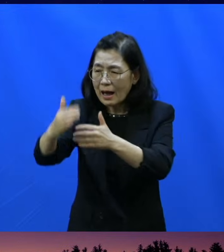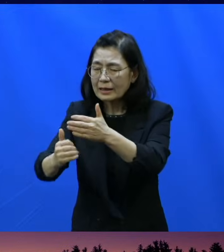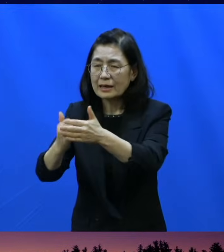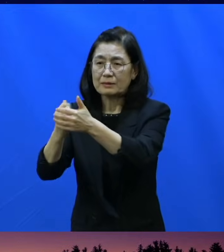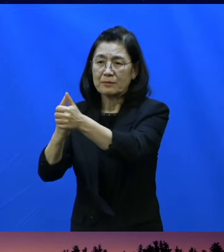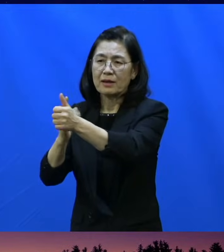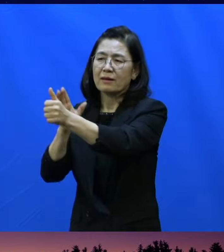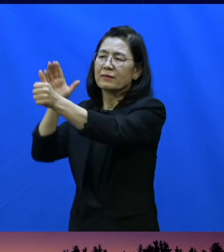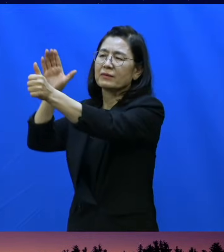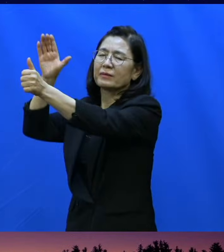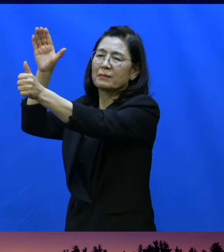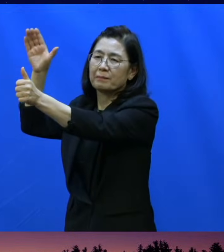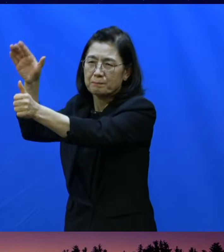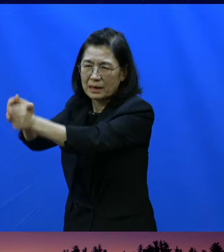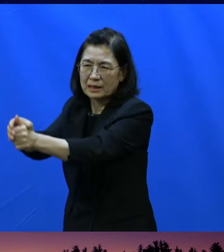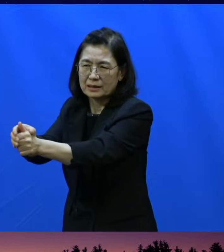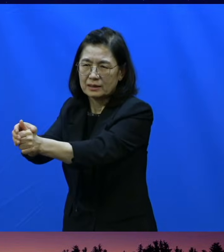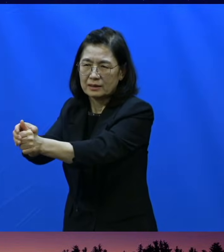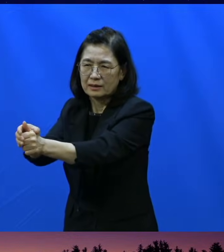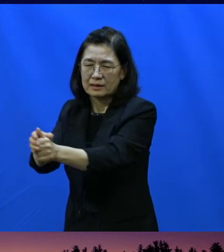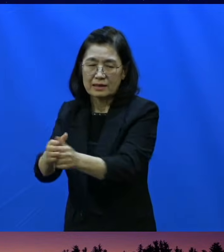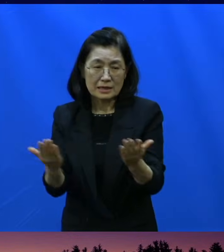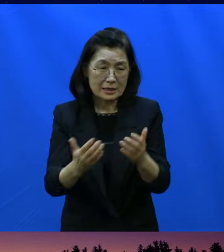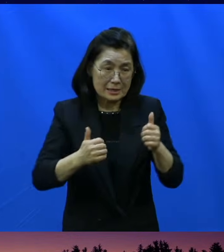열심을 내려놓아야 될 때가 있어요.